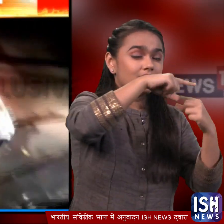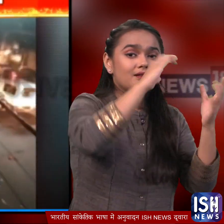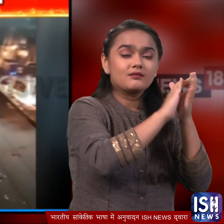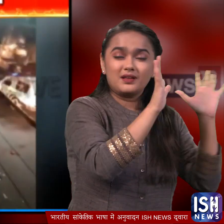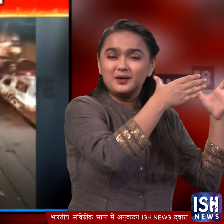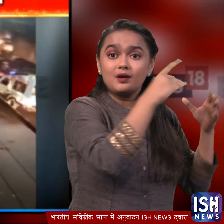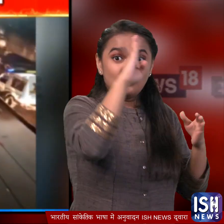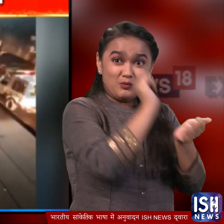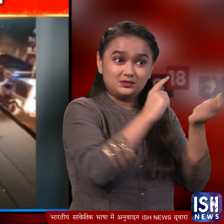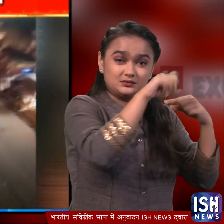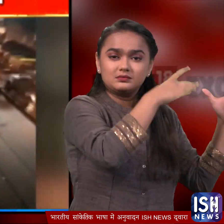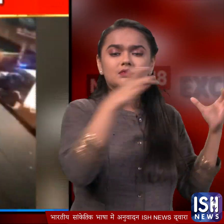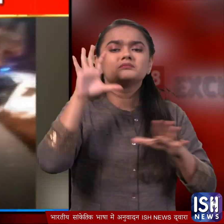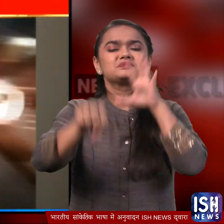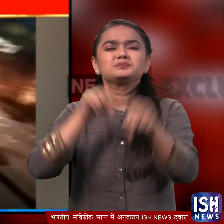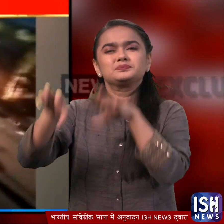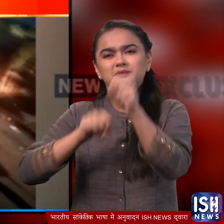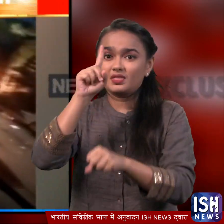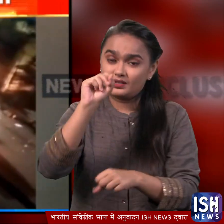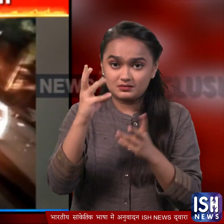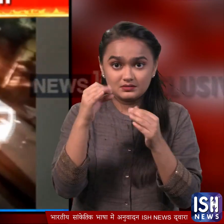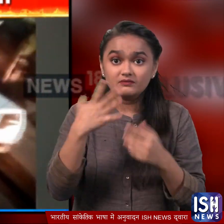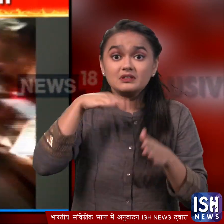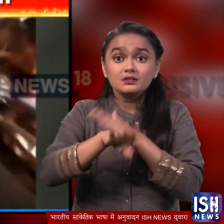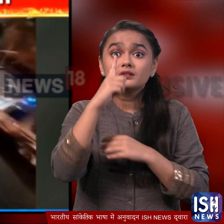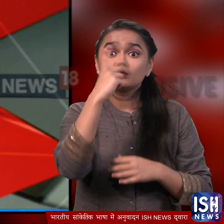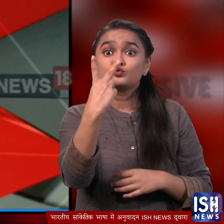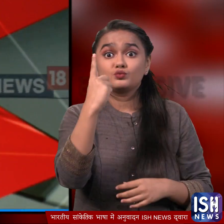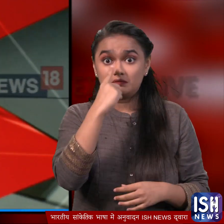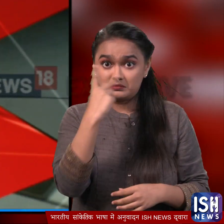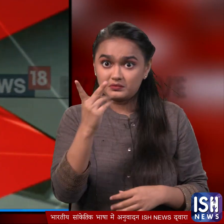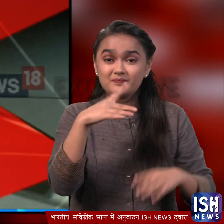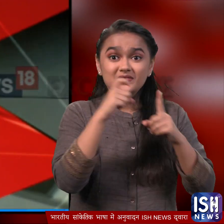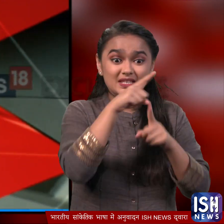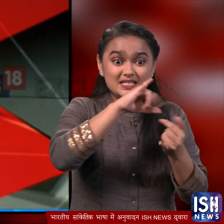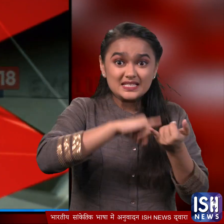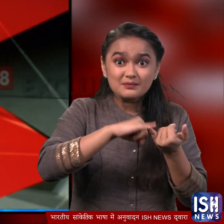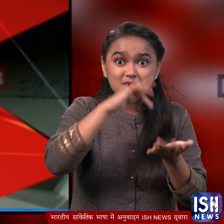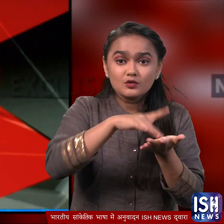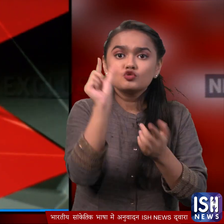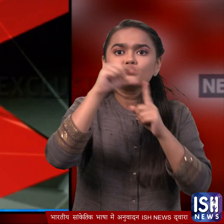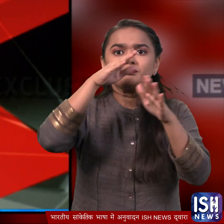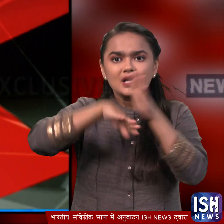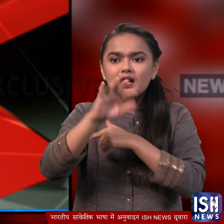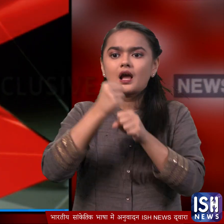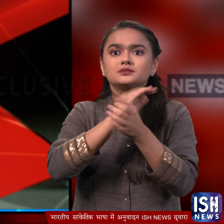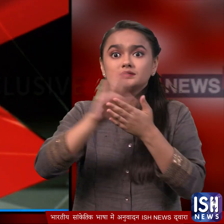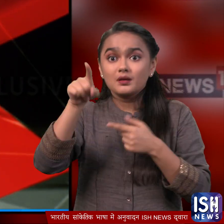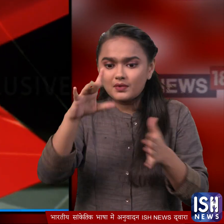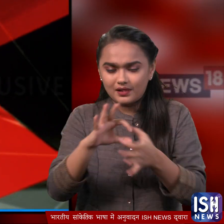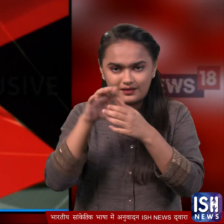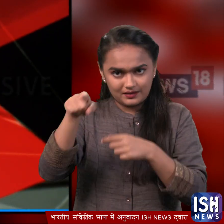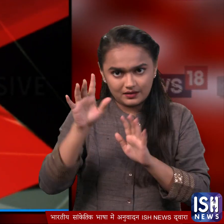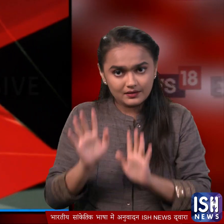में इस घटना में शामिल 10 लोगों को गिरफ्तार कर लिया गया, जिनमें 2 महिलाएं भी हैं। सौभाग्य की एक बात यह कि दिल्ली का सीमापुरी इलाका यूपी के गाजियाबाद